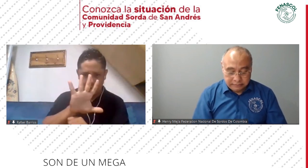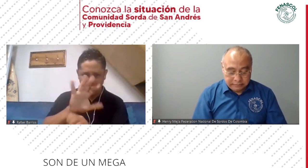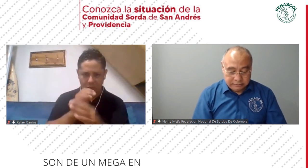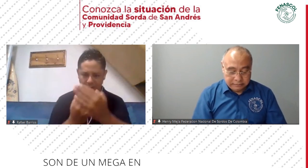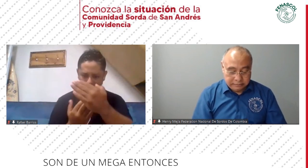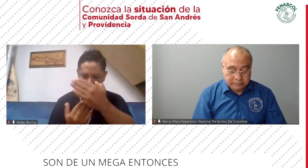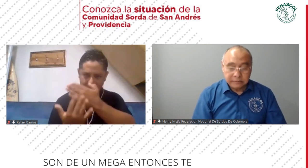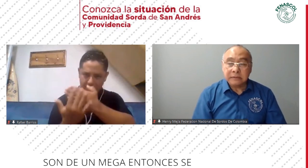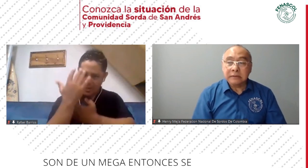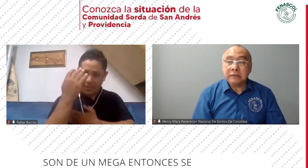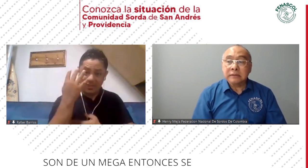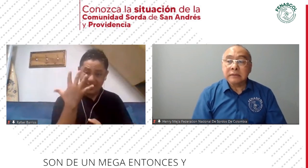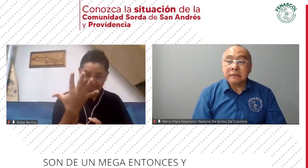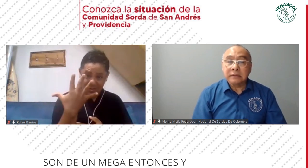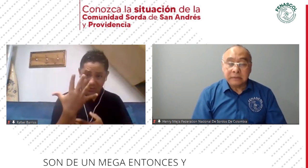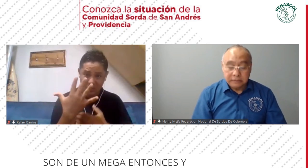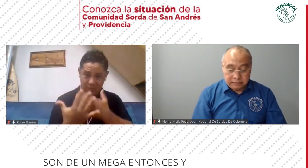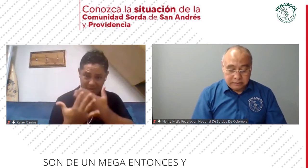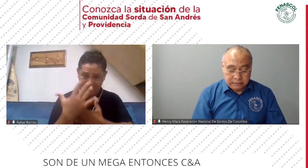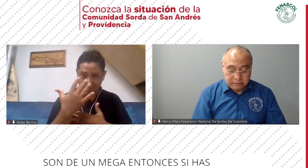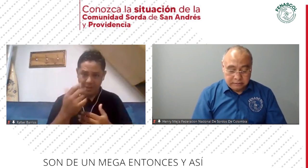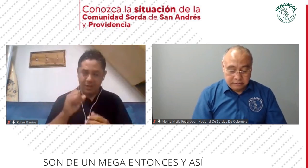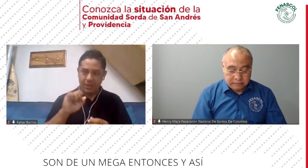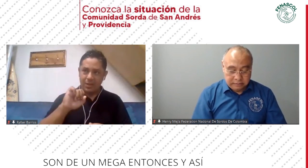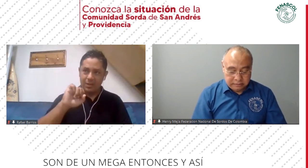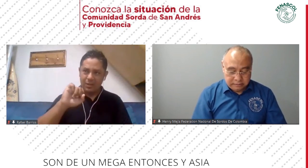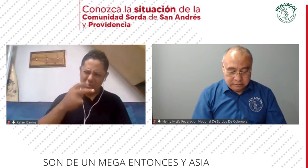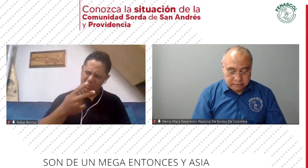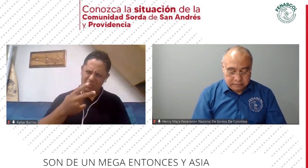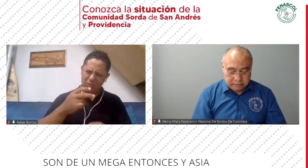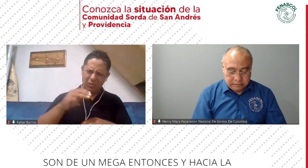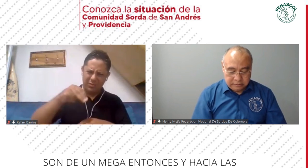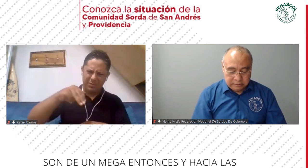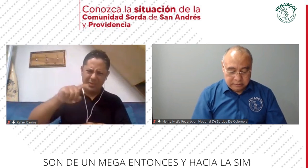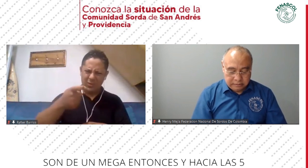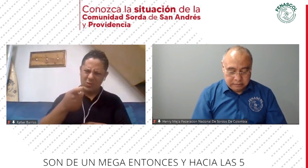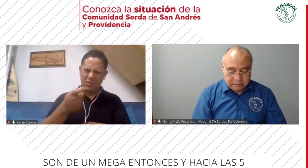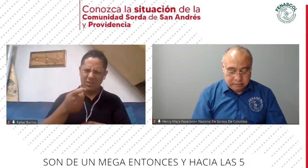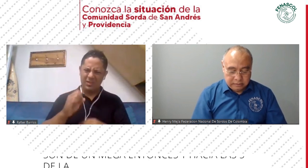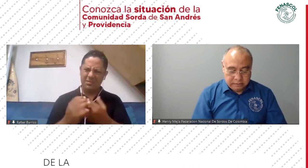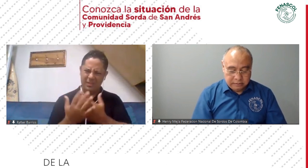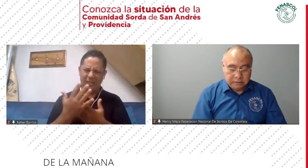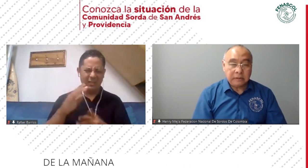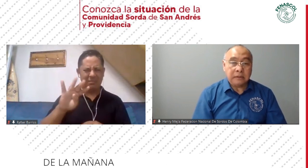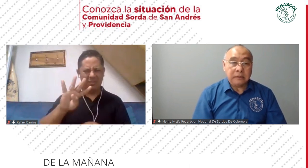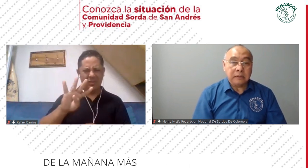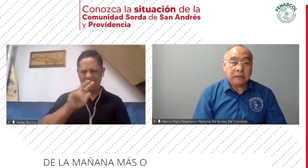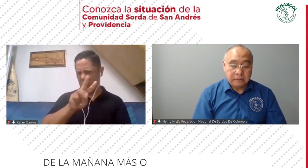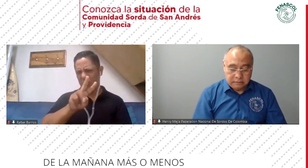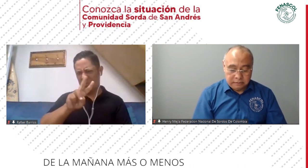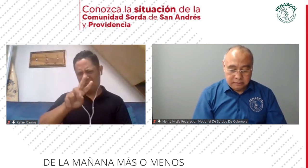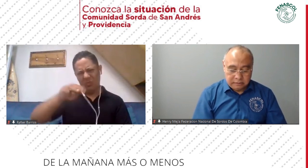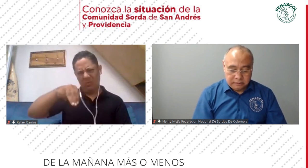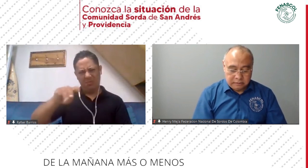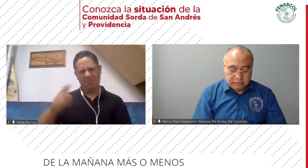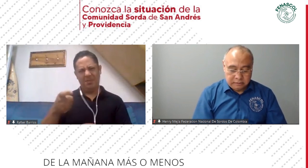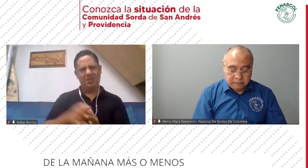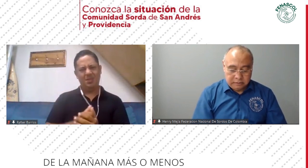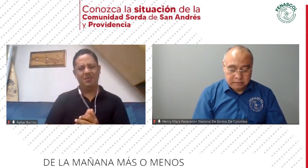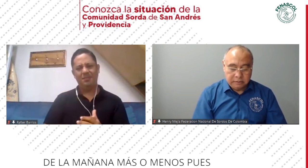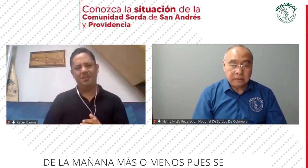entonces sí y hacia las 5 de la mañana más o menos